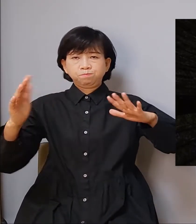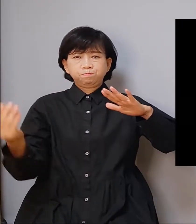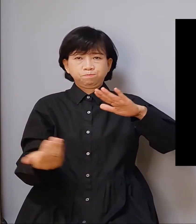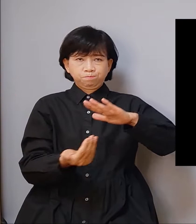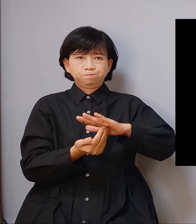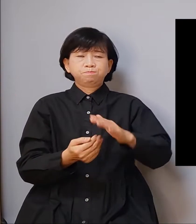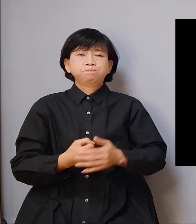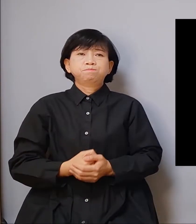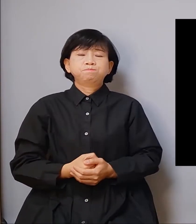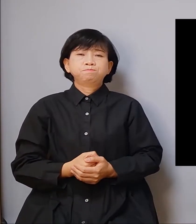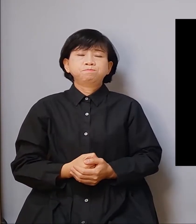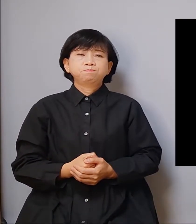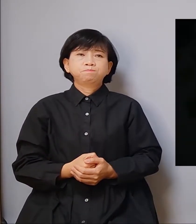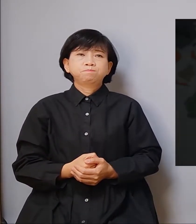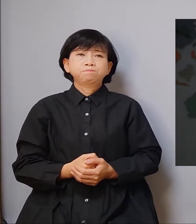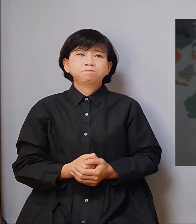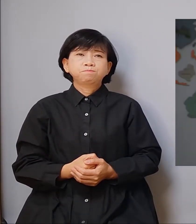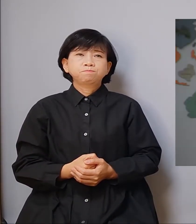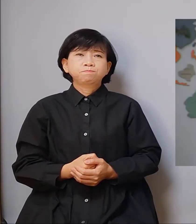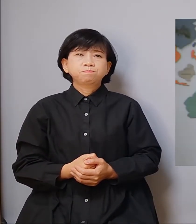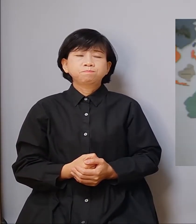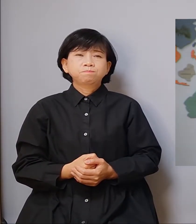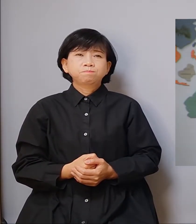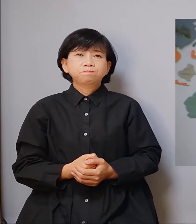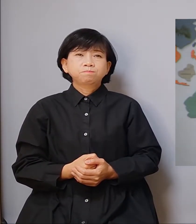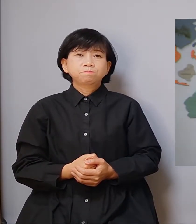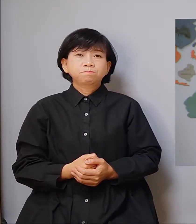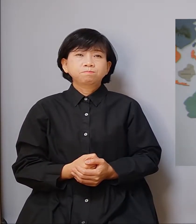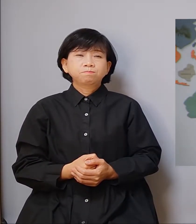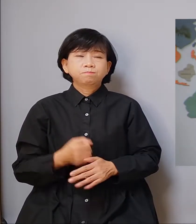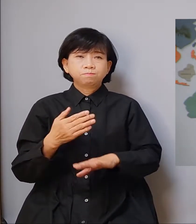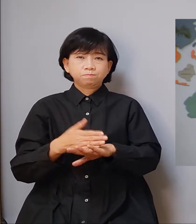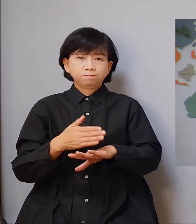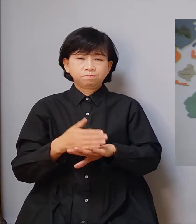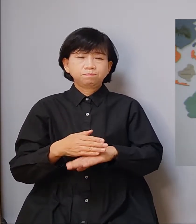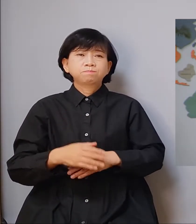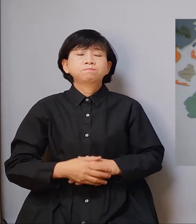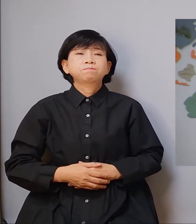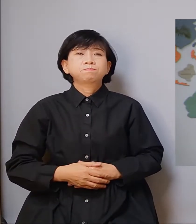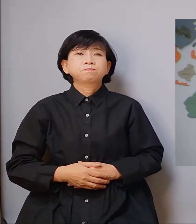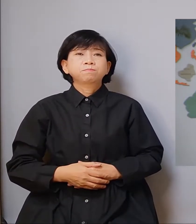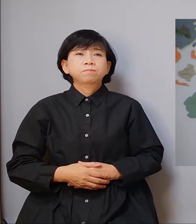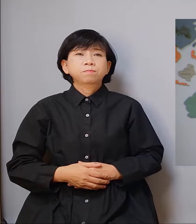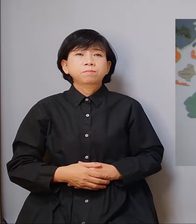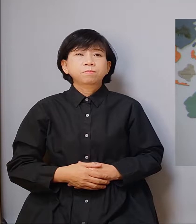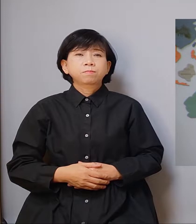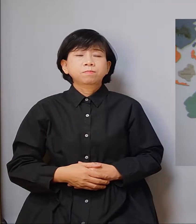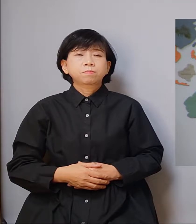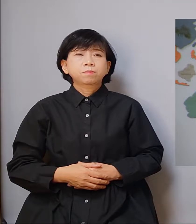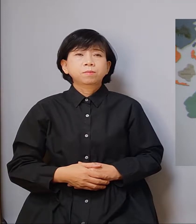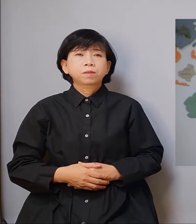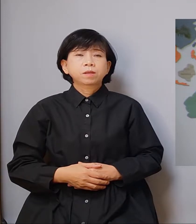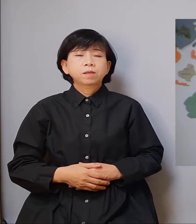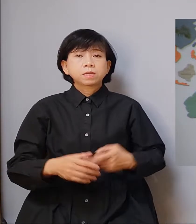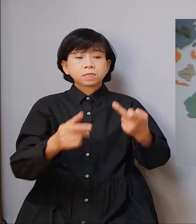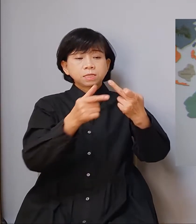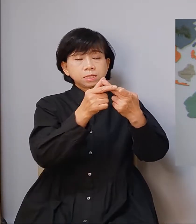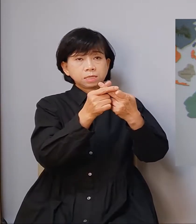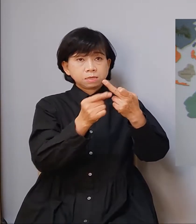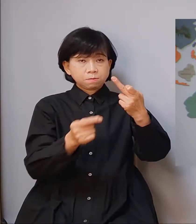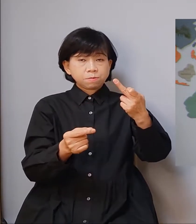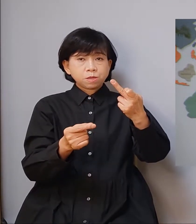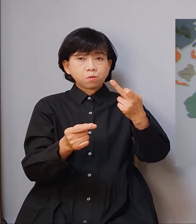네, 감사합니다. 우리 지금 12월에 한 번 더